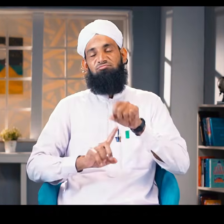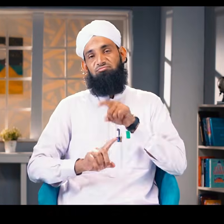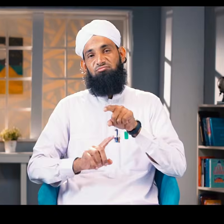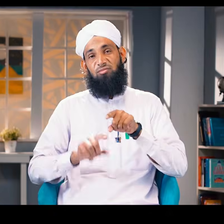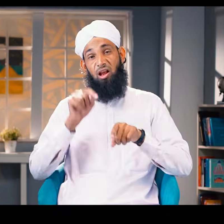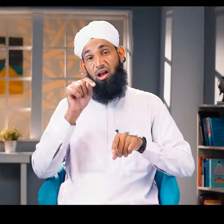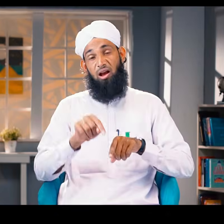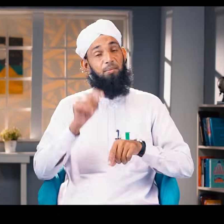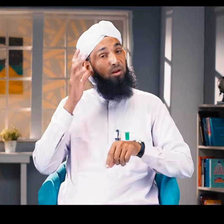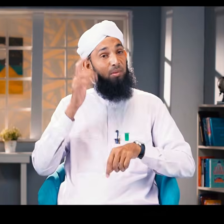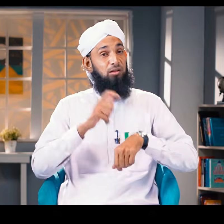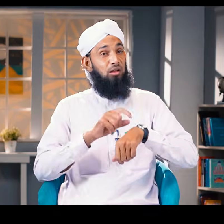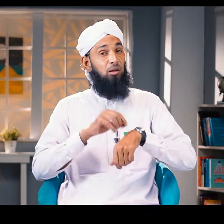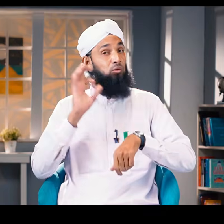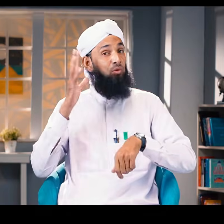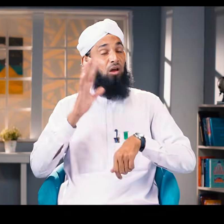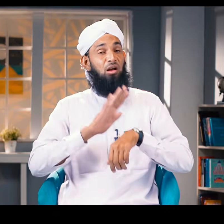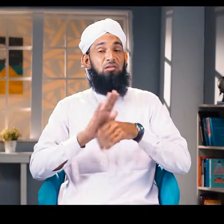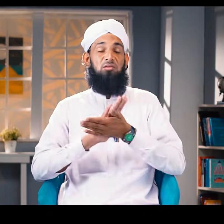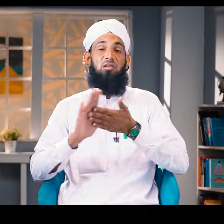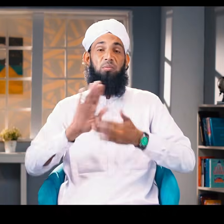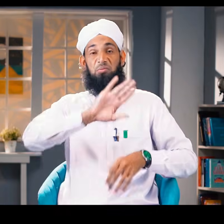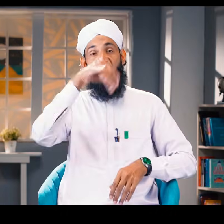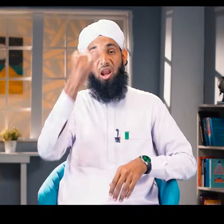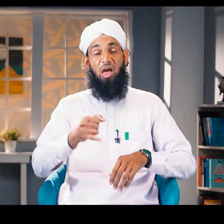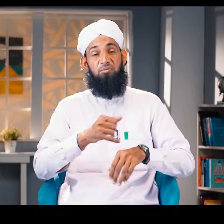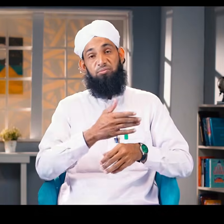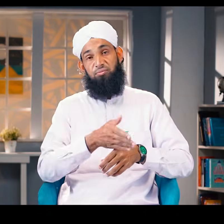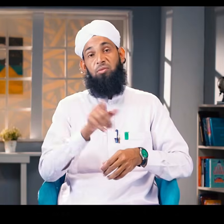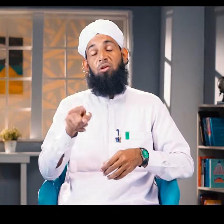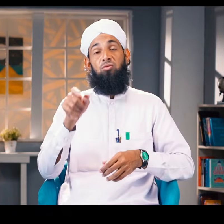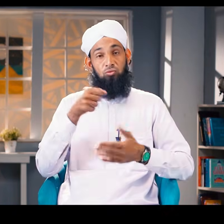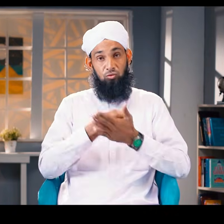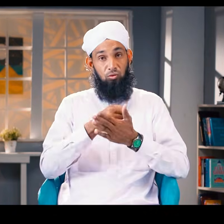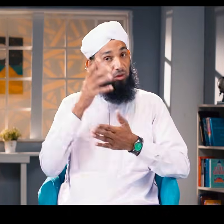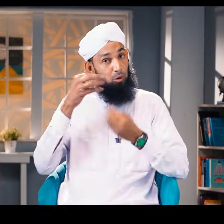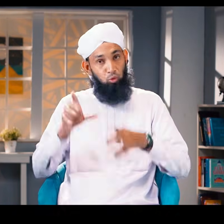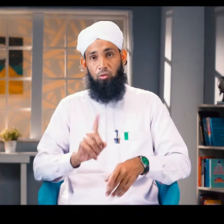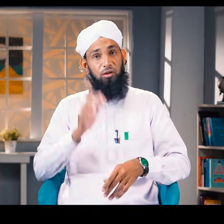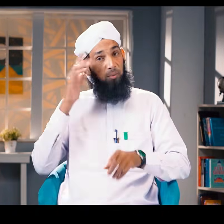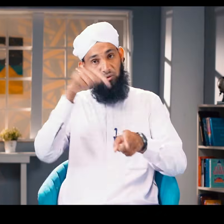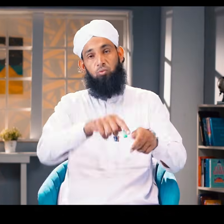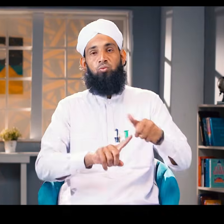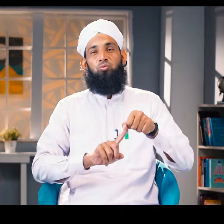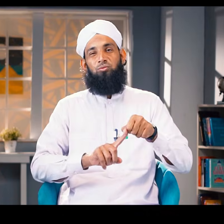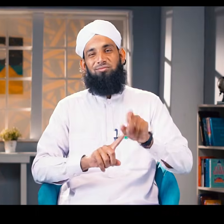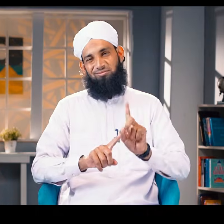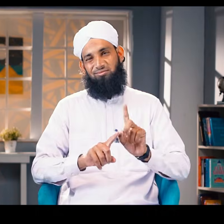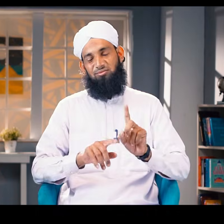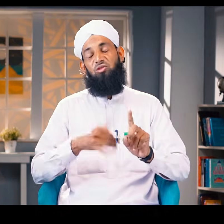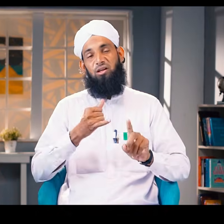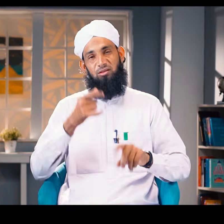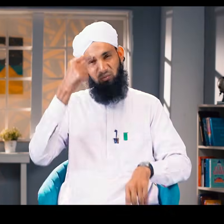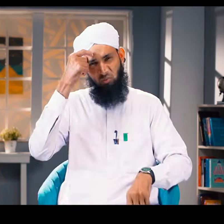غروب آفتاب سے، تو اتنی تاخیر بلا وجہ حرام، مگر پڑھ لے نماز۔ اور کسی مجبوری سے اگر تاخیر